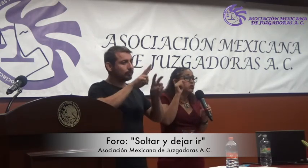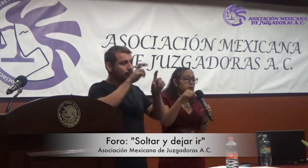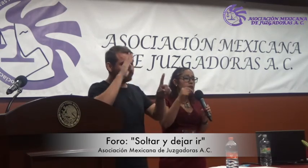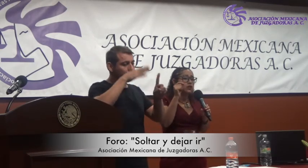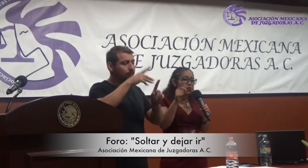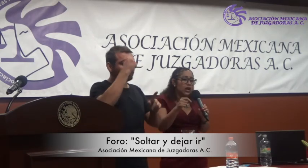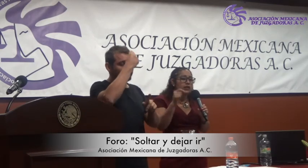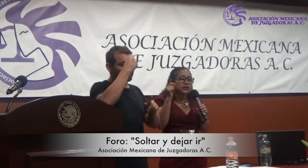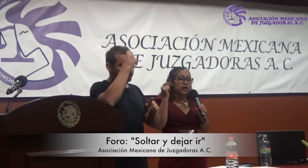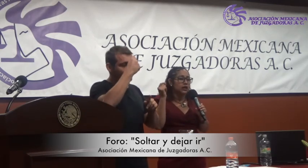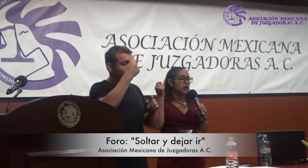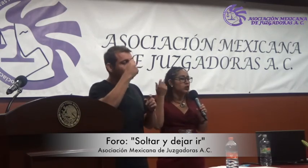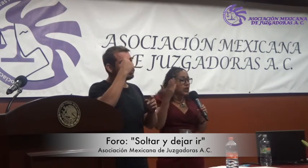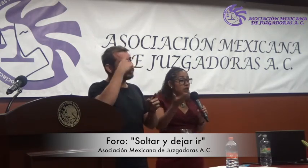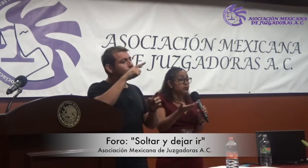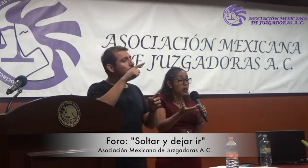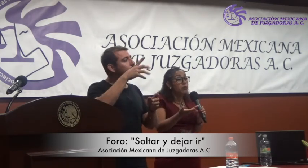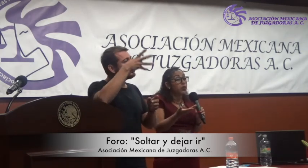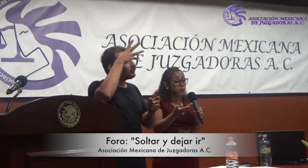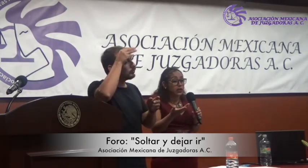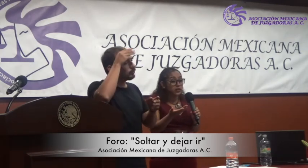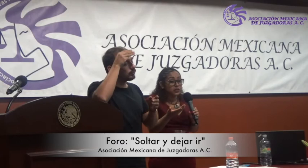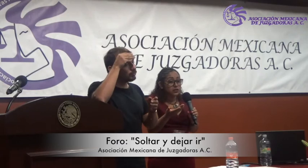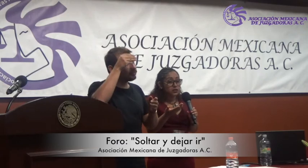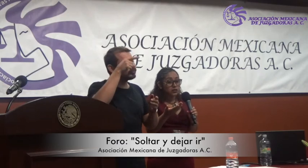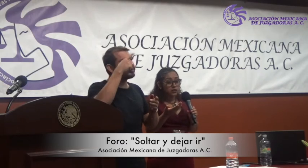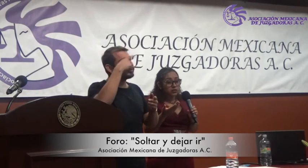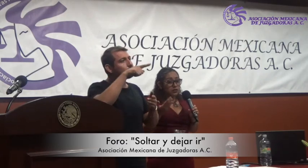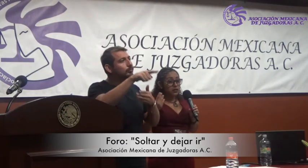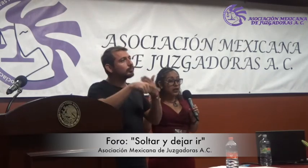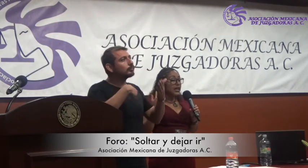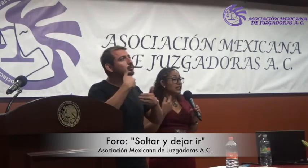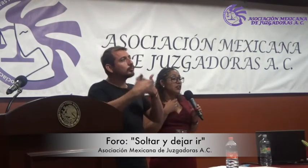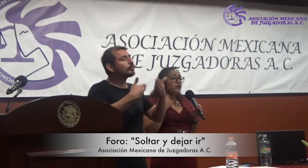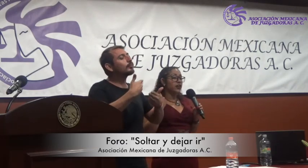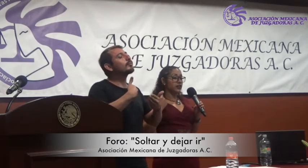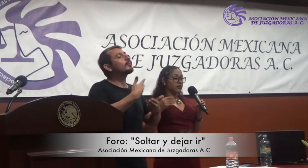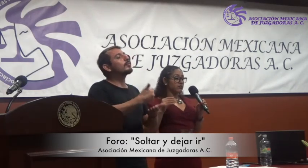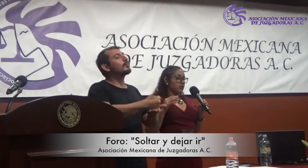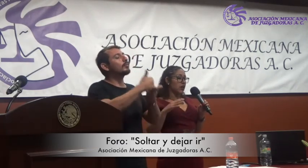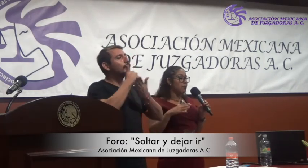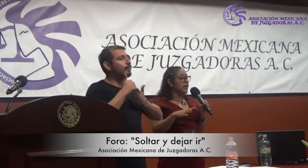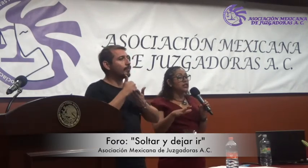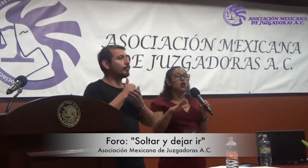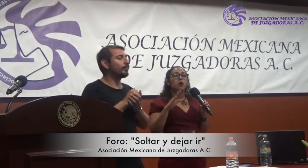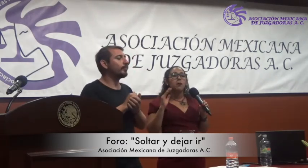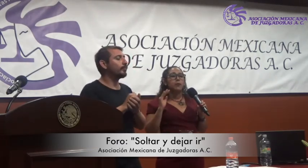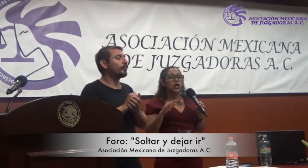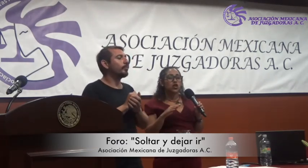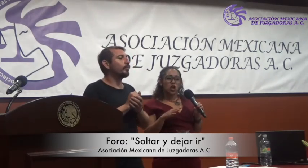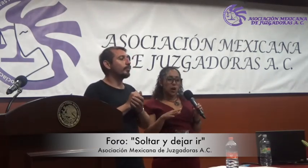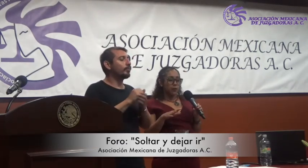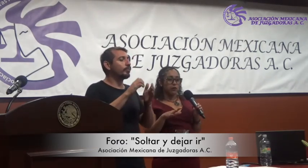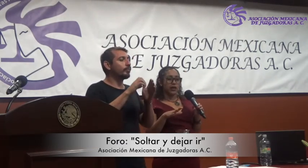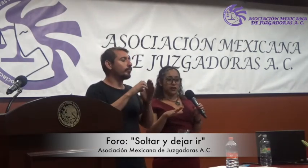en temas muy particulares que ustedes puedan proponer. Este fue apenas como